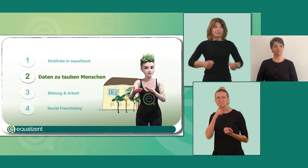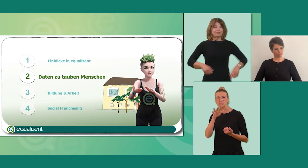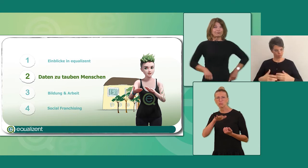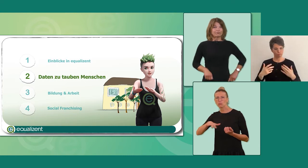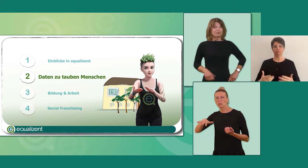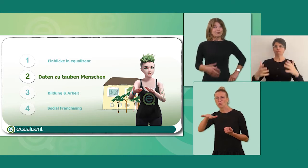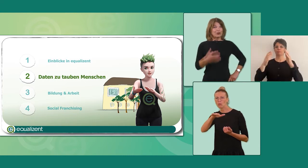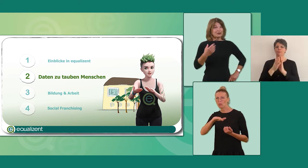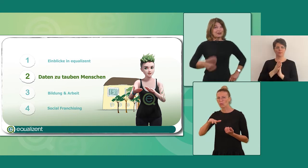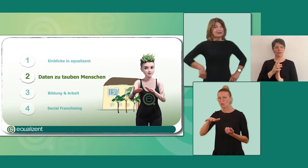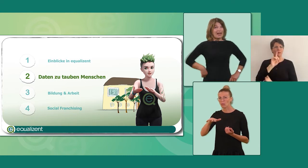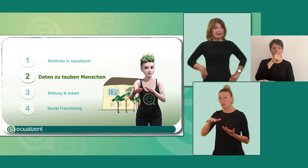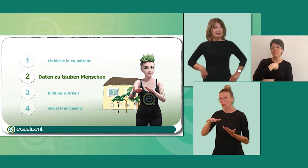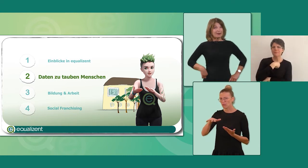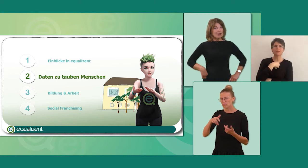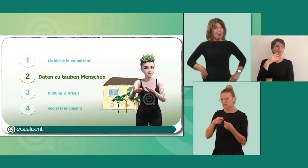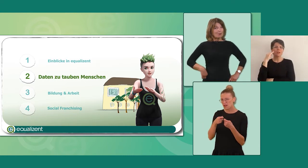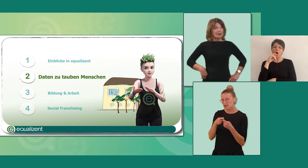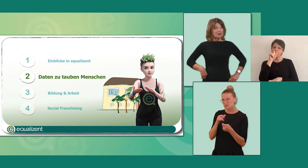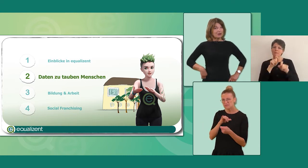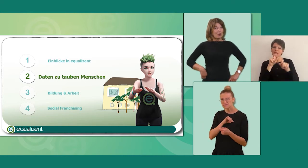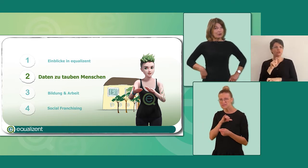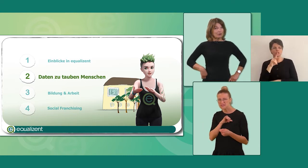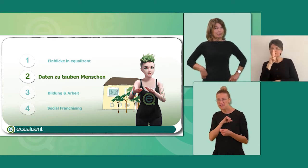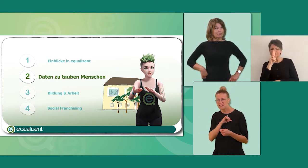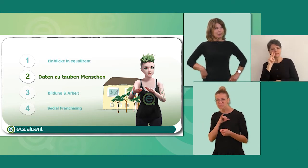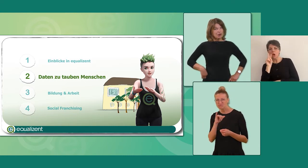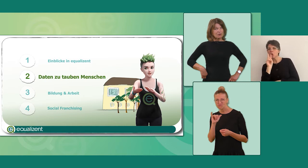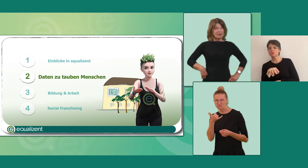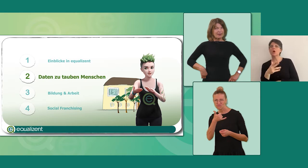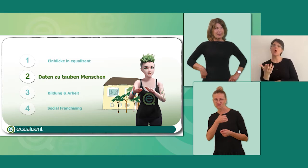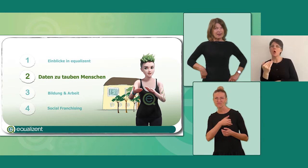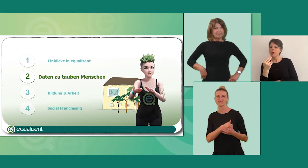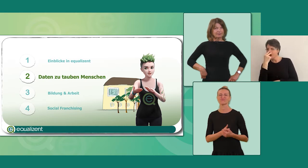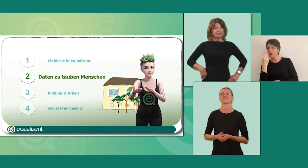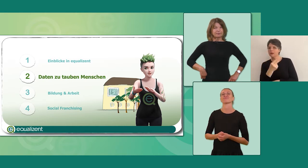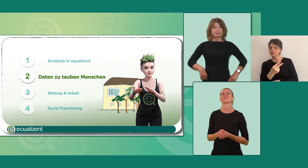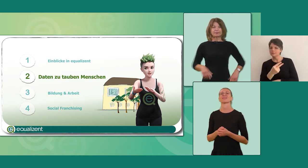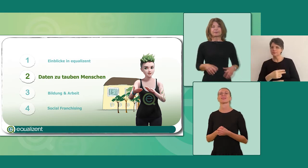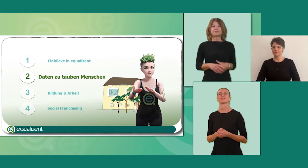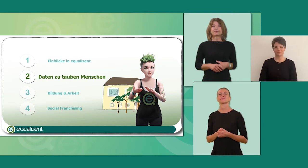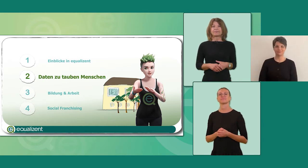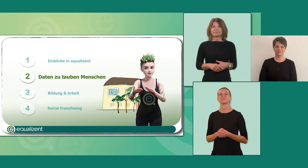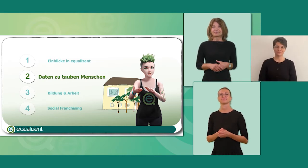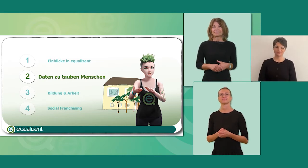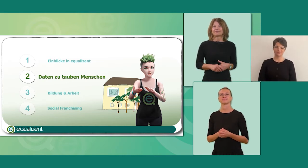So. Wie schaut es denn jetzt eigentlich bei den tauben Menschen aus? Schauen wir mal näher.